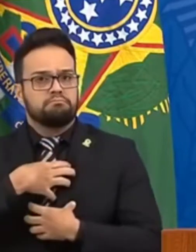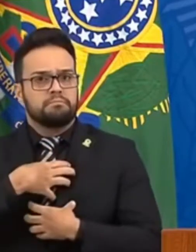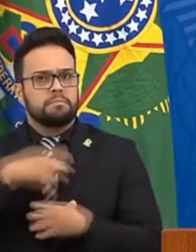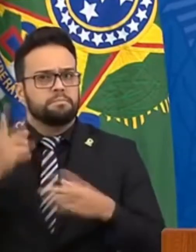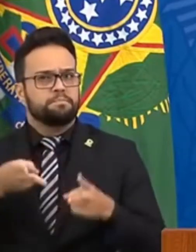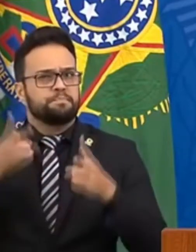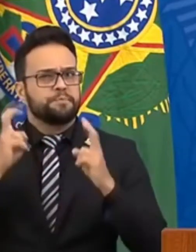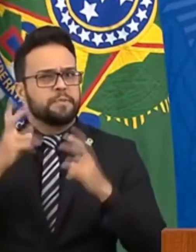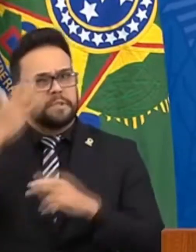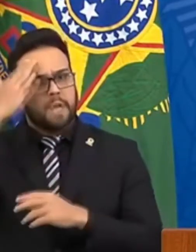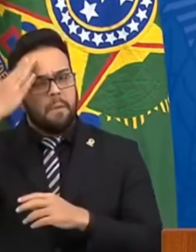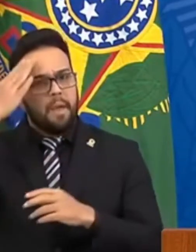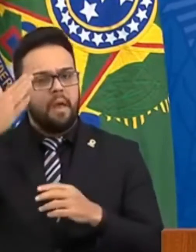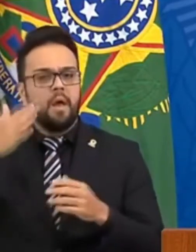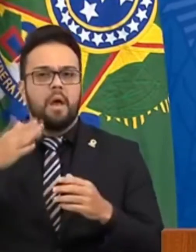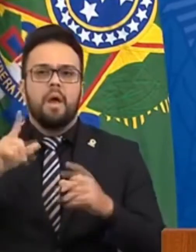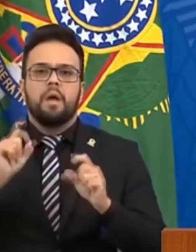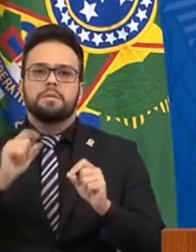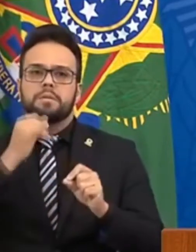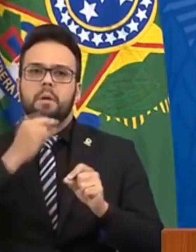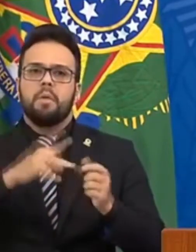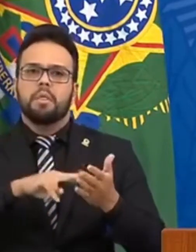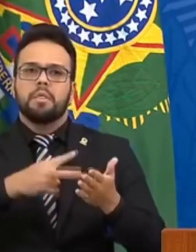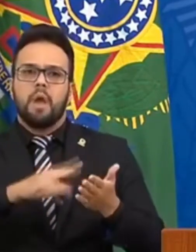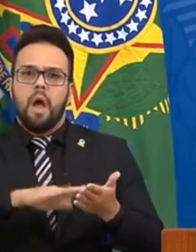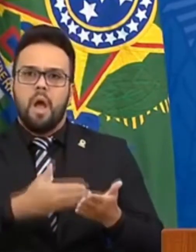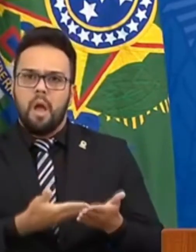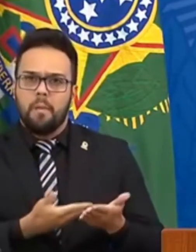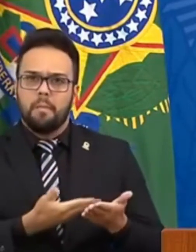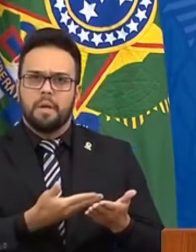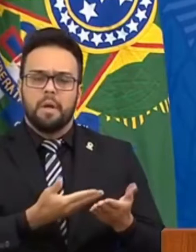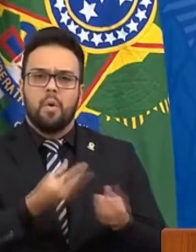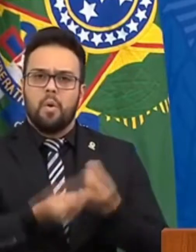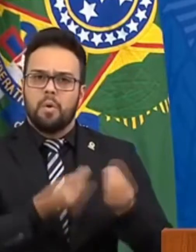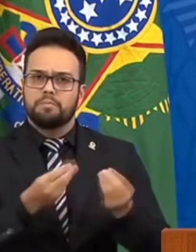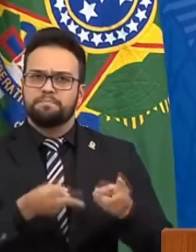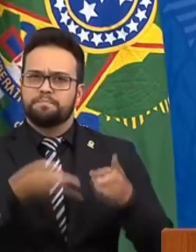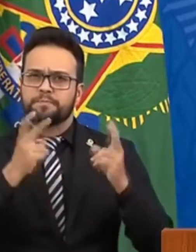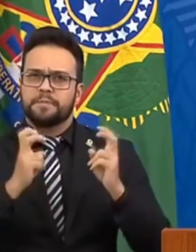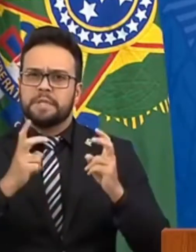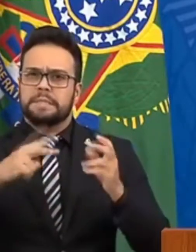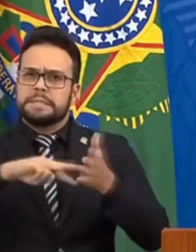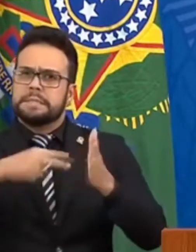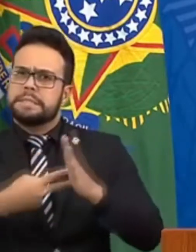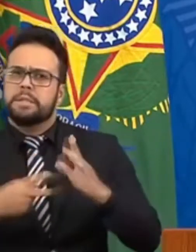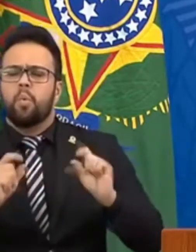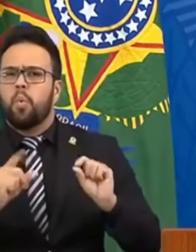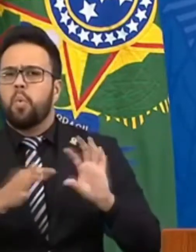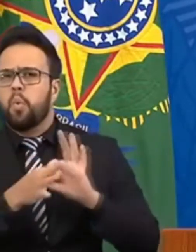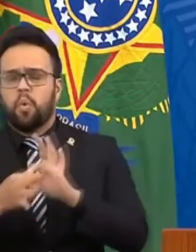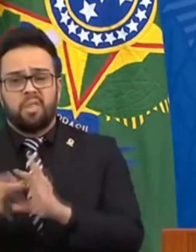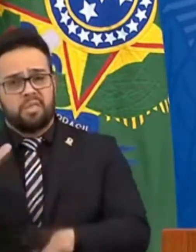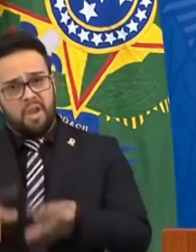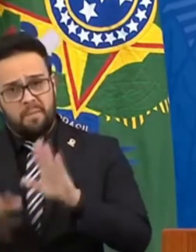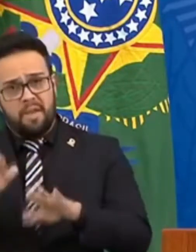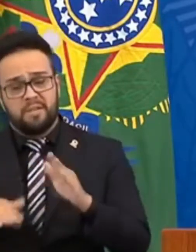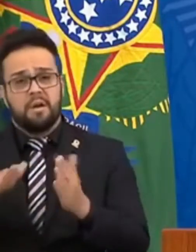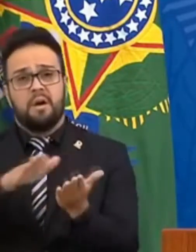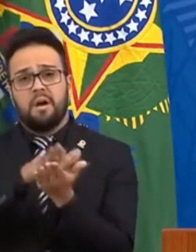é prestação é depende da linha editorial ou daquele repórter